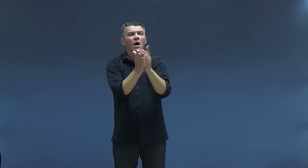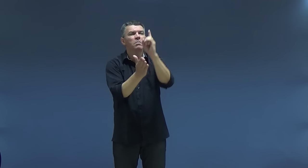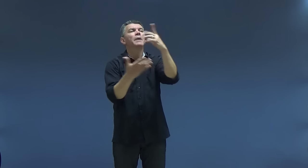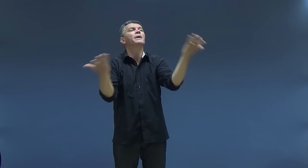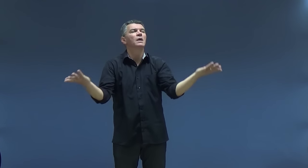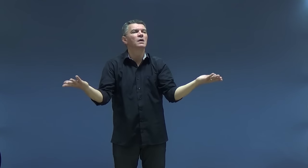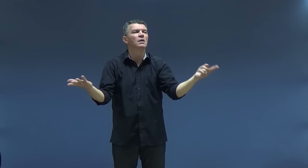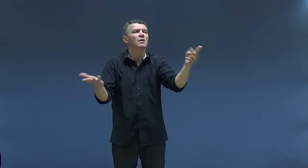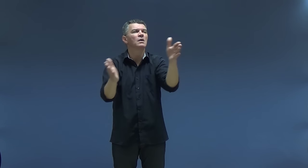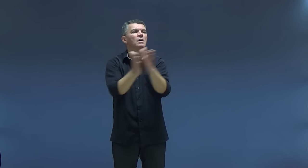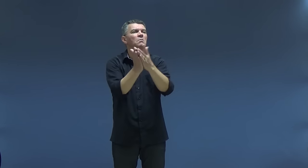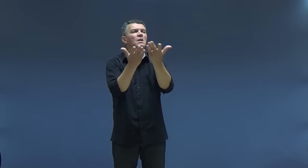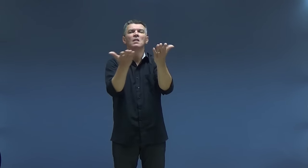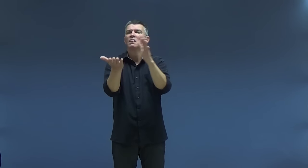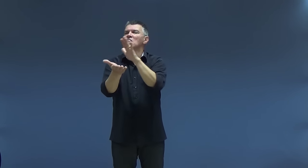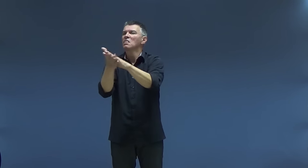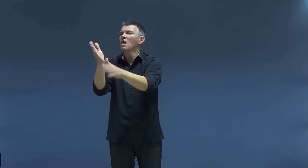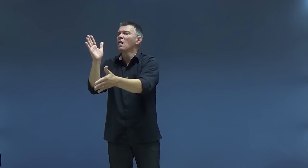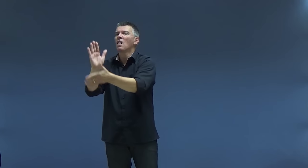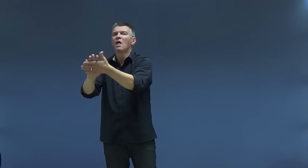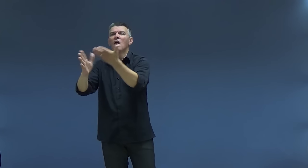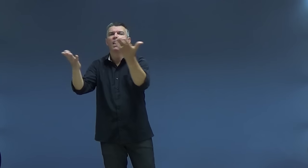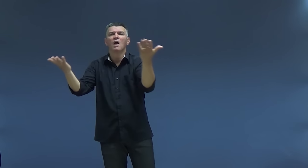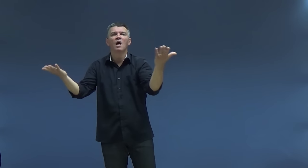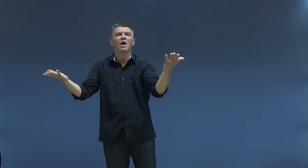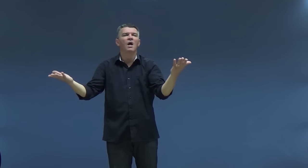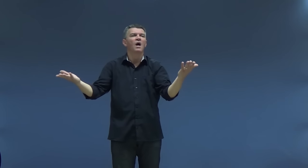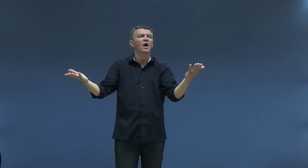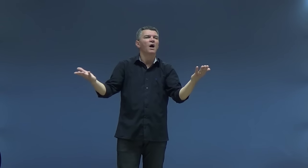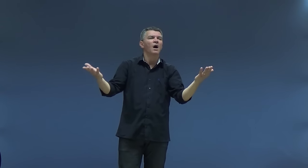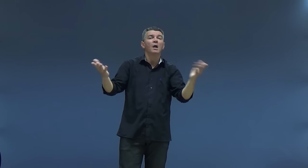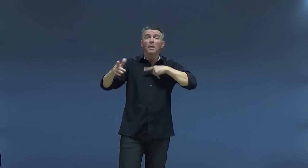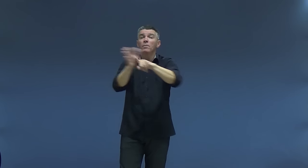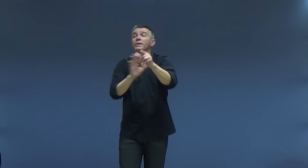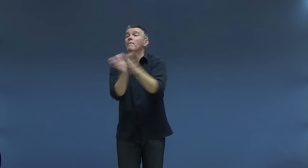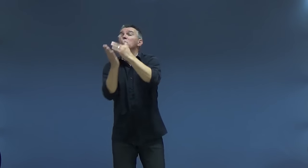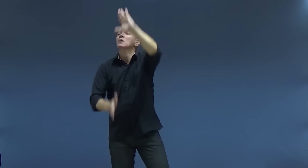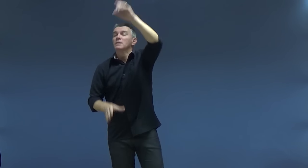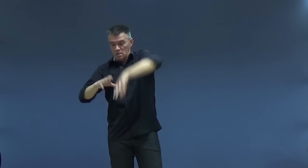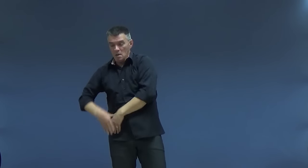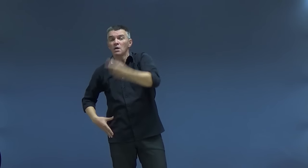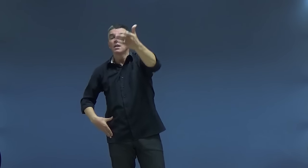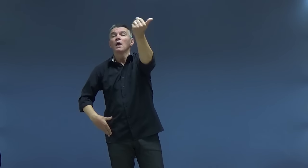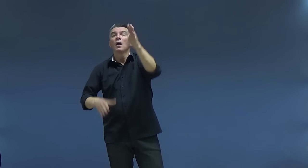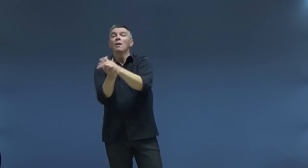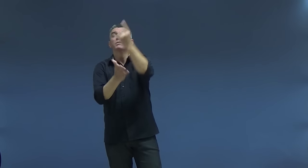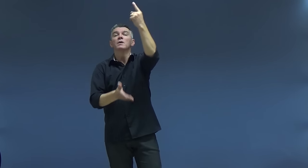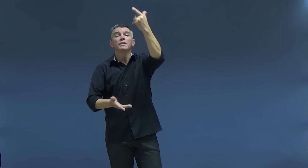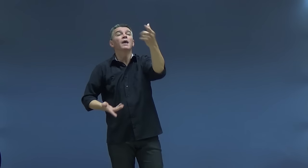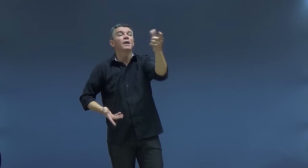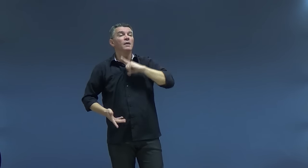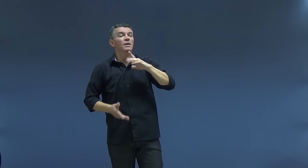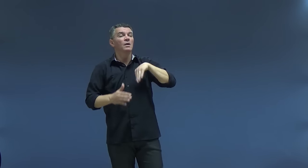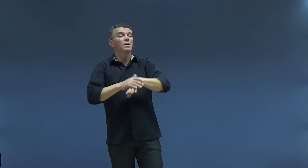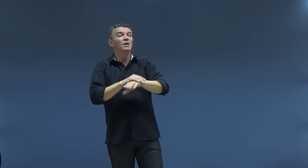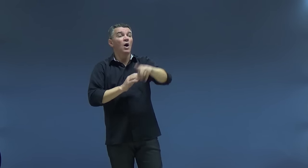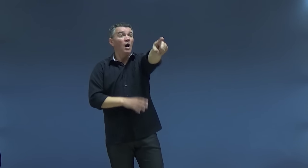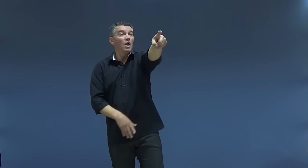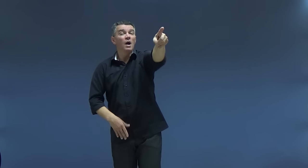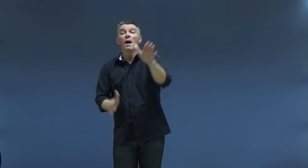Cadê tua Bíblia? Cadê a Bíblia? Ninguém traz? Cadê tua Bíblia? Quem trouxe a Bíblia? Quero ver. Olha